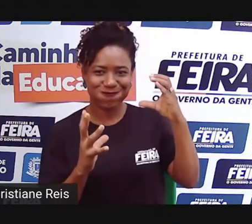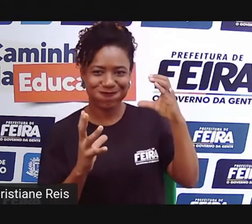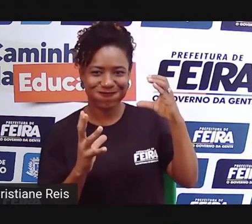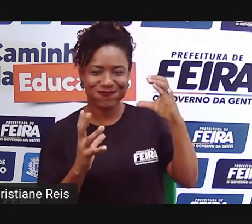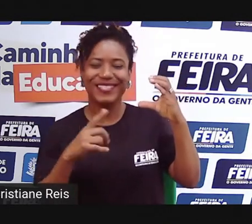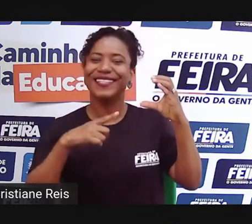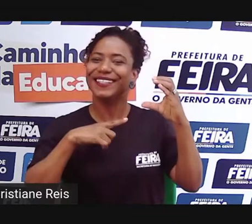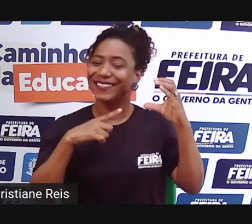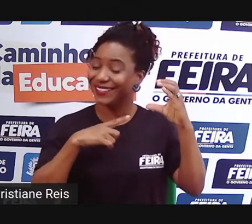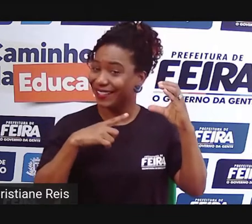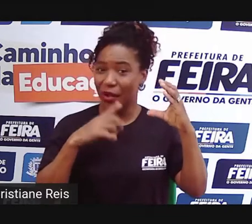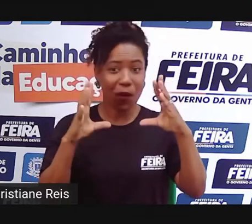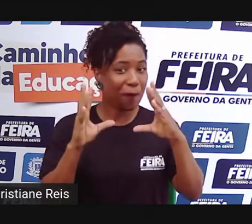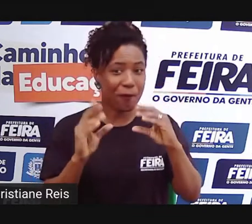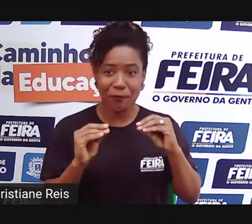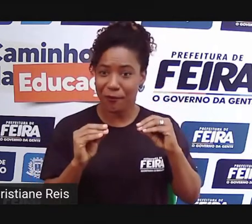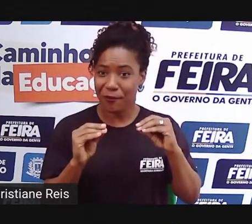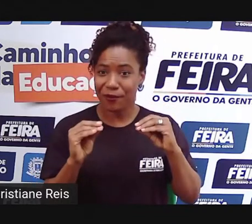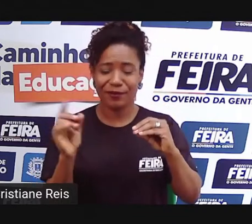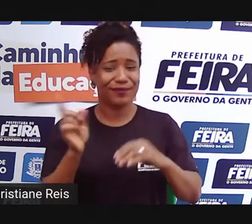E ela não esvaziou!